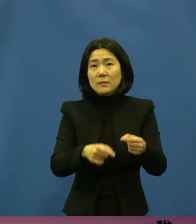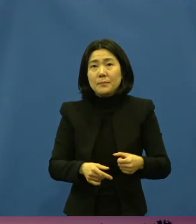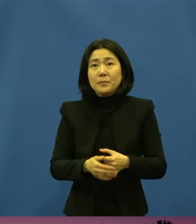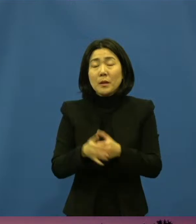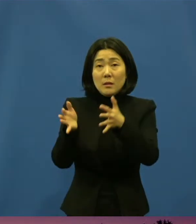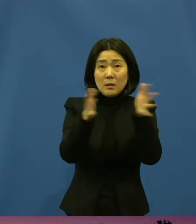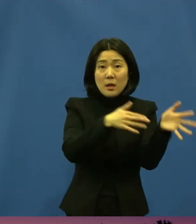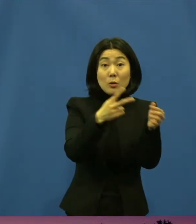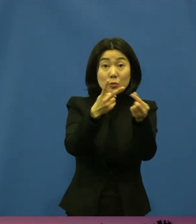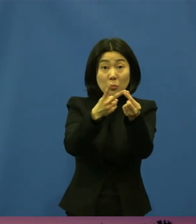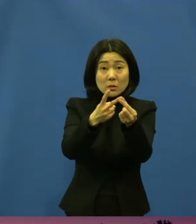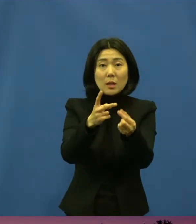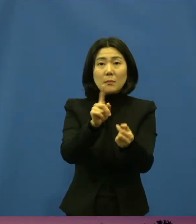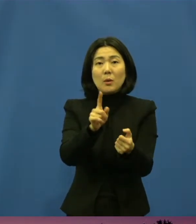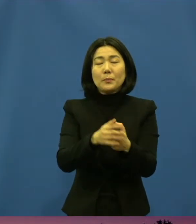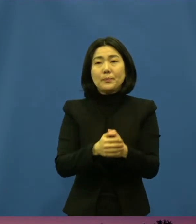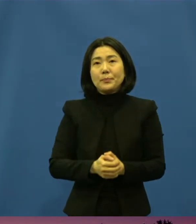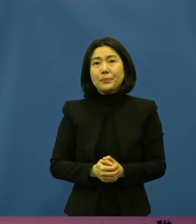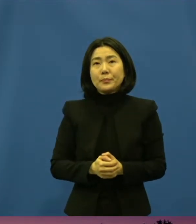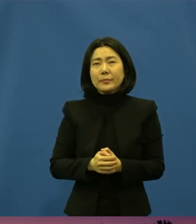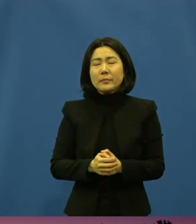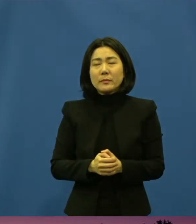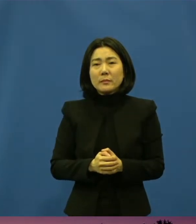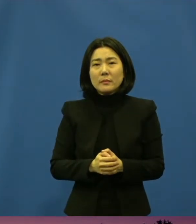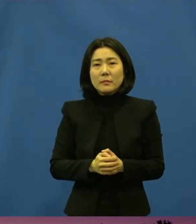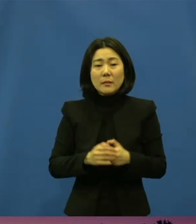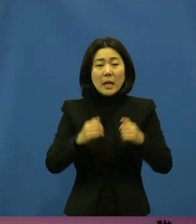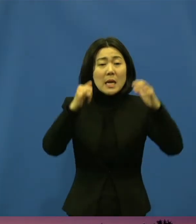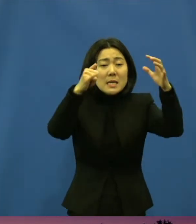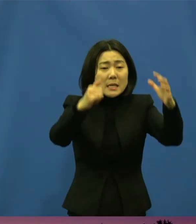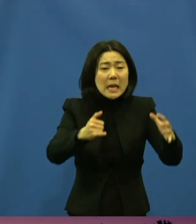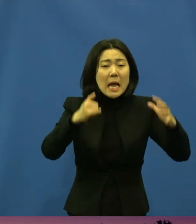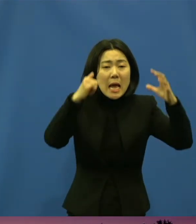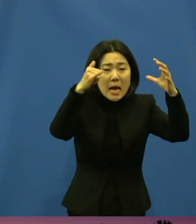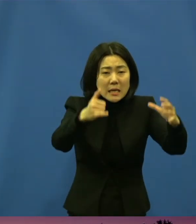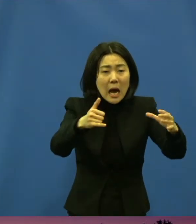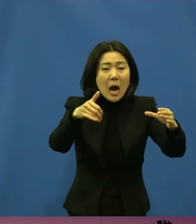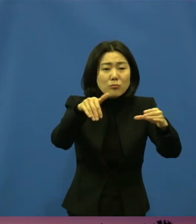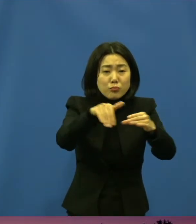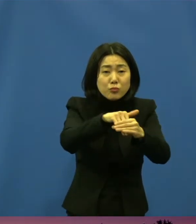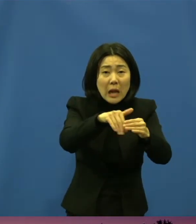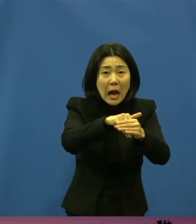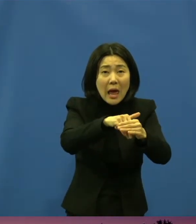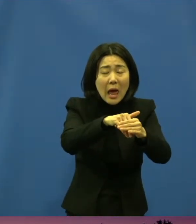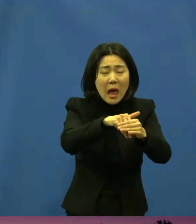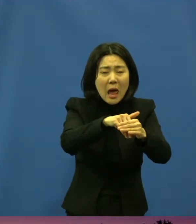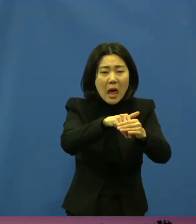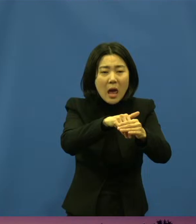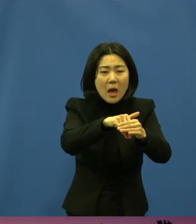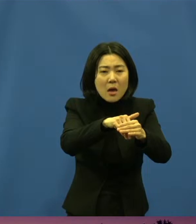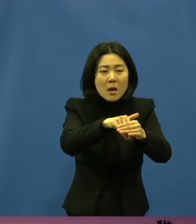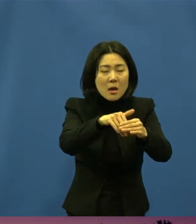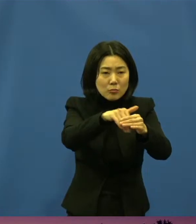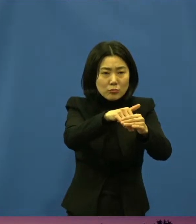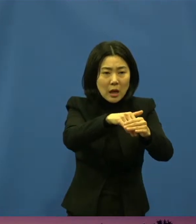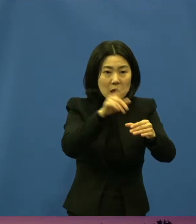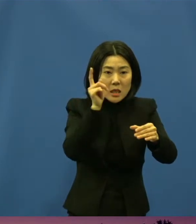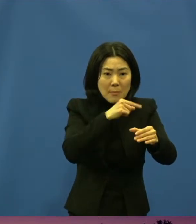세상의 이 악한 문화의 세상에 소극적인 저항을 하는 거예요.